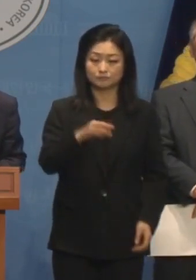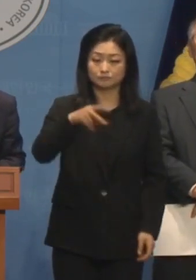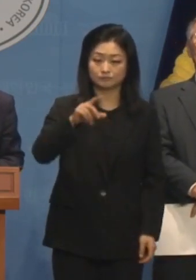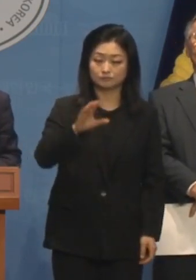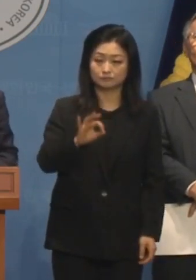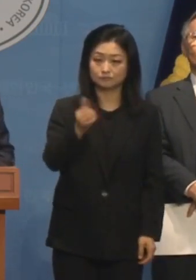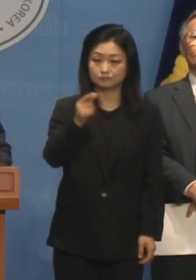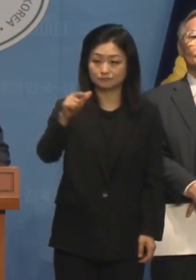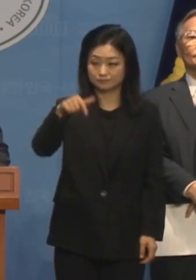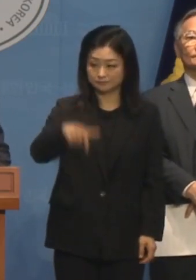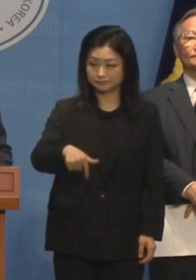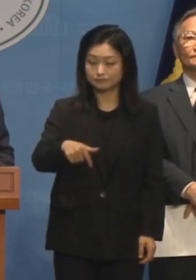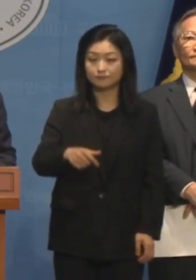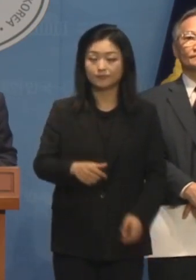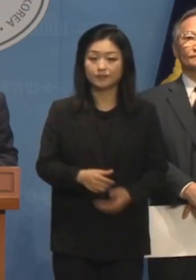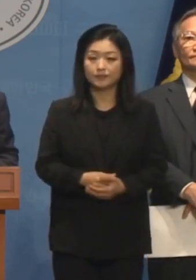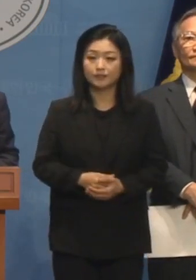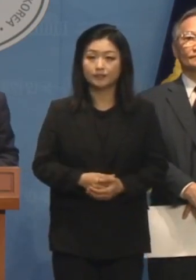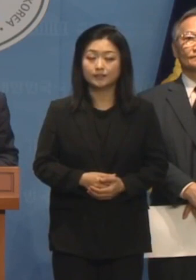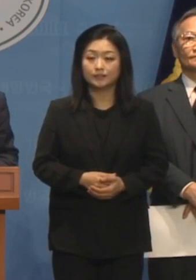홍성학입니다.